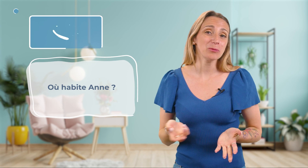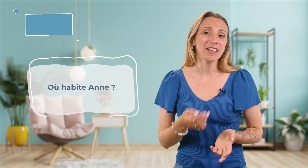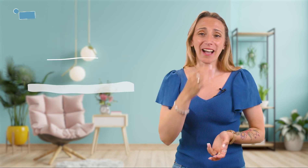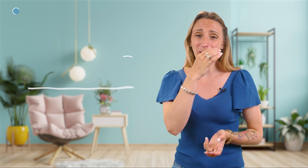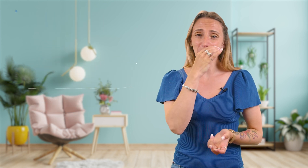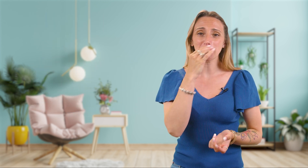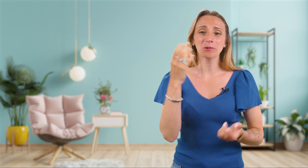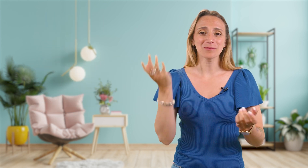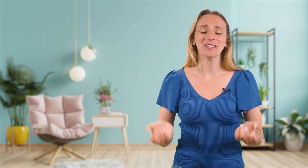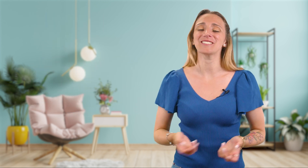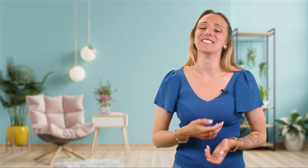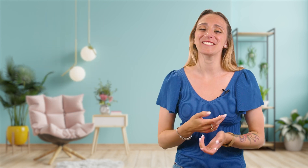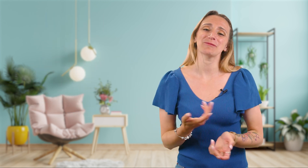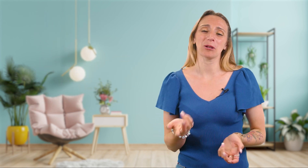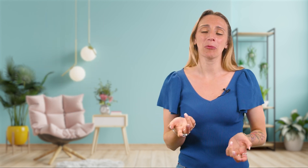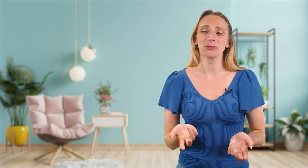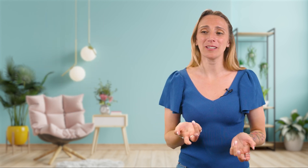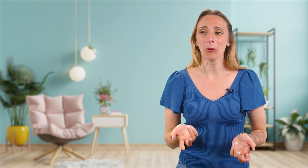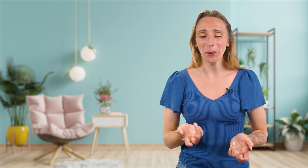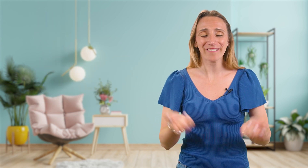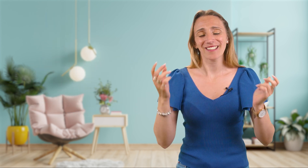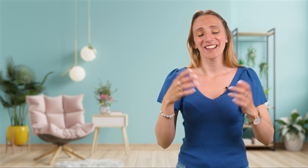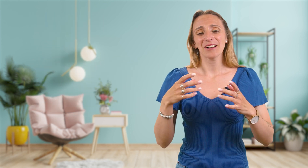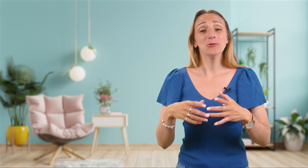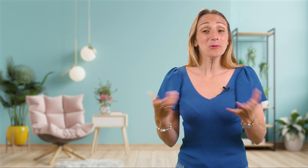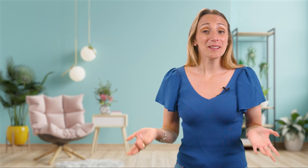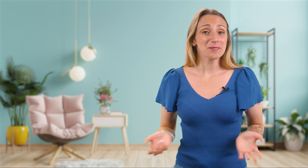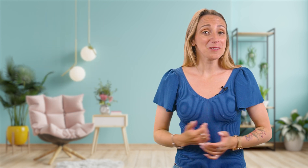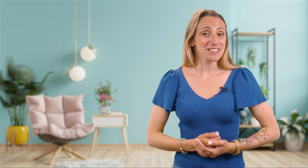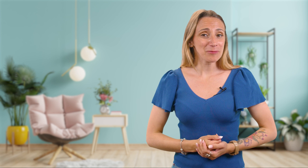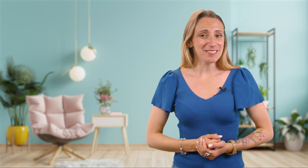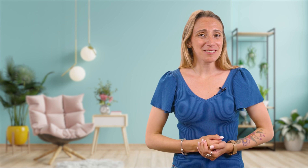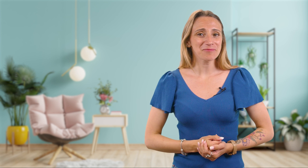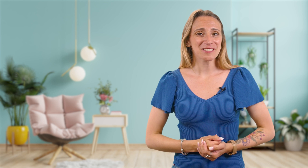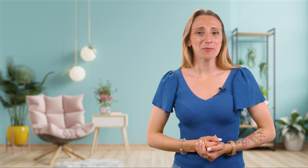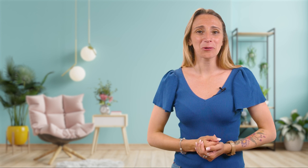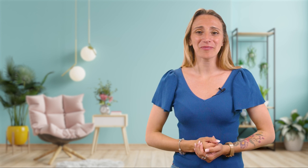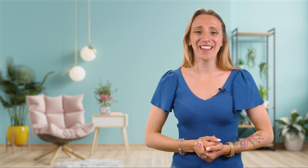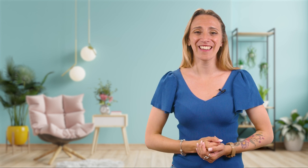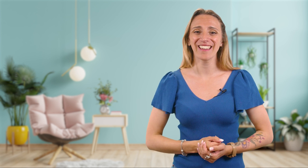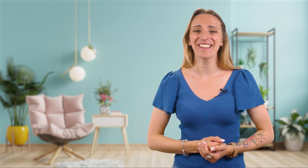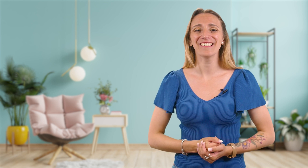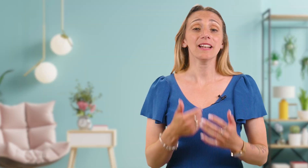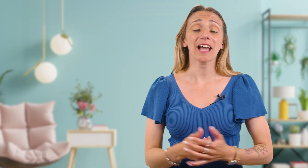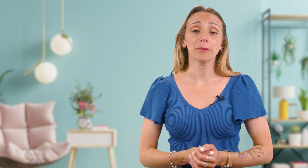habite Anne, hein, mais bon, ça commence à être drôle. Hein. Où est-ce que j'habite? C'est mieux. La